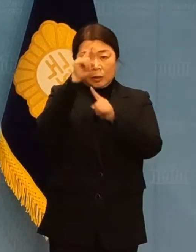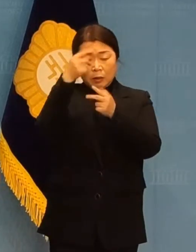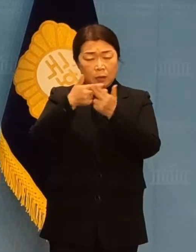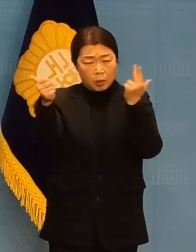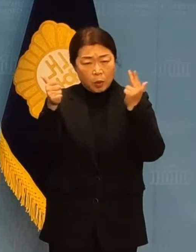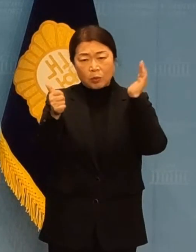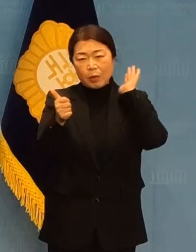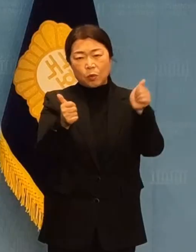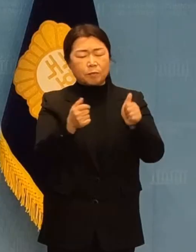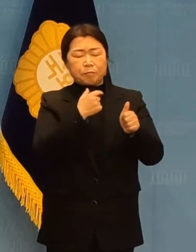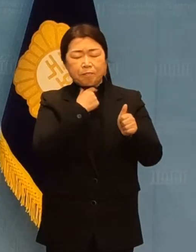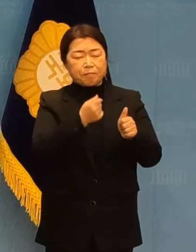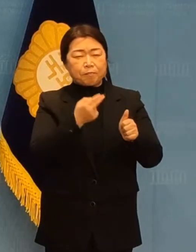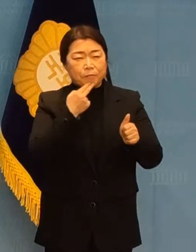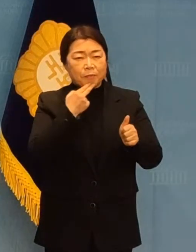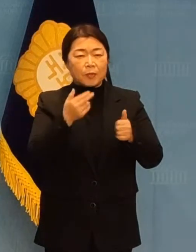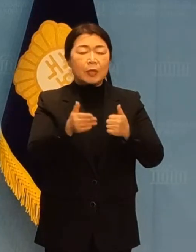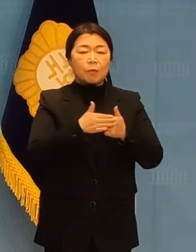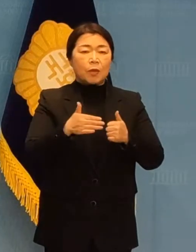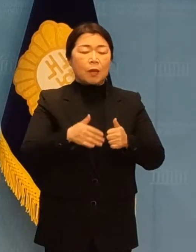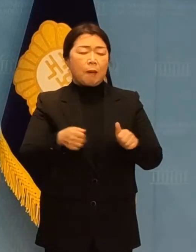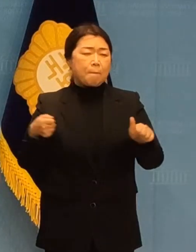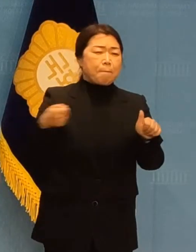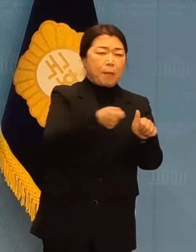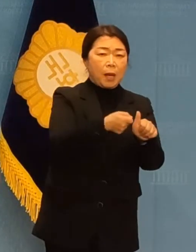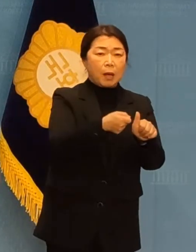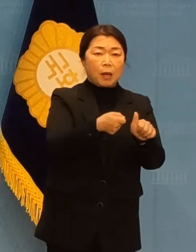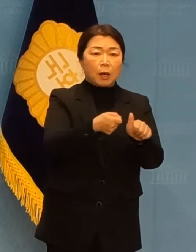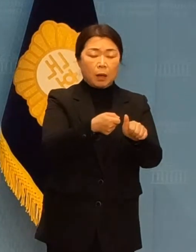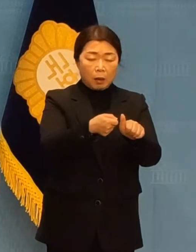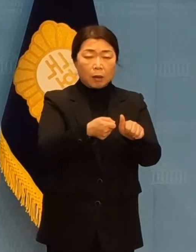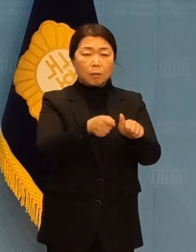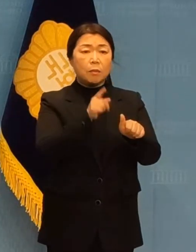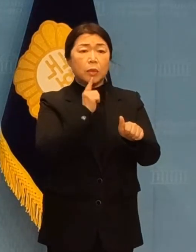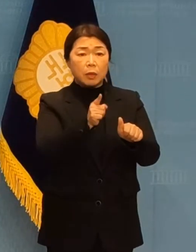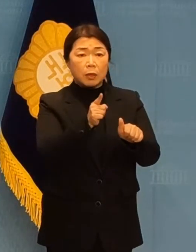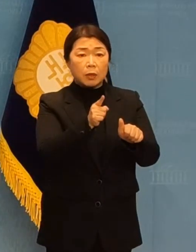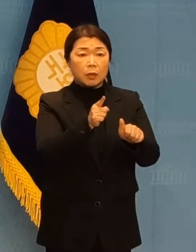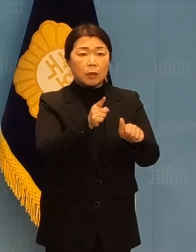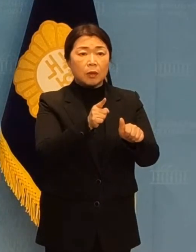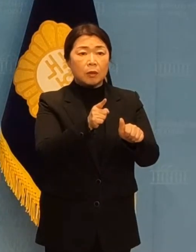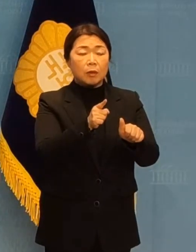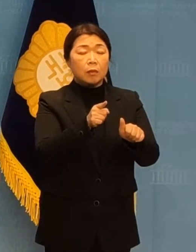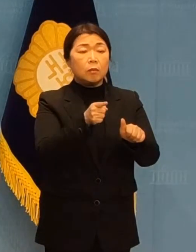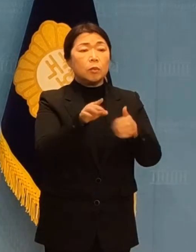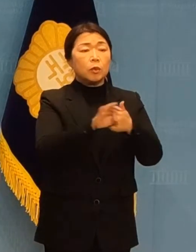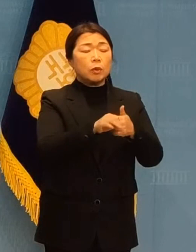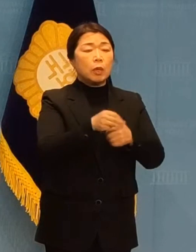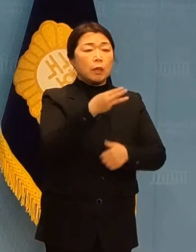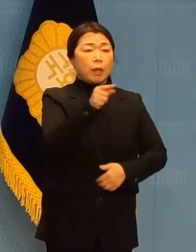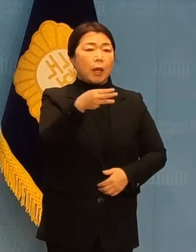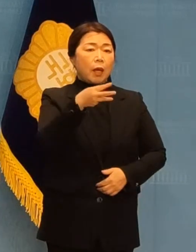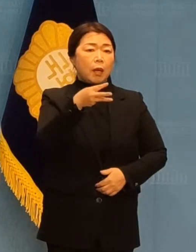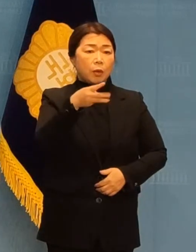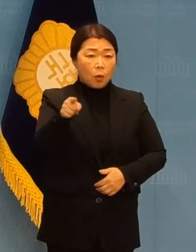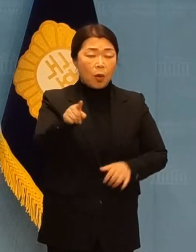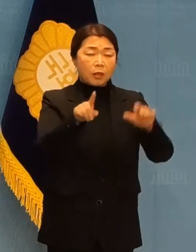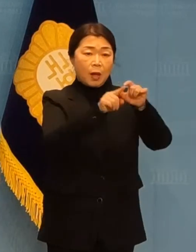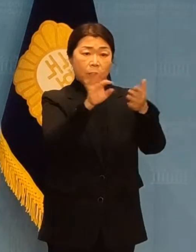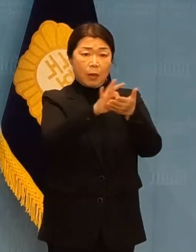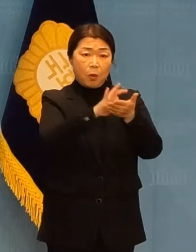것을 막기 위해 이 행위를 했다고. 그랬음에도 불구하고 테러로 테러 방지법으로 적용하지도